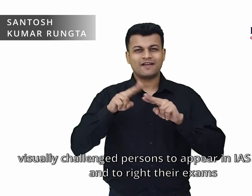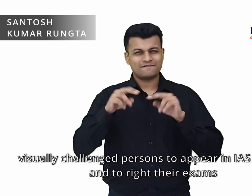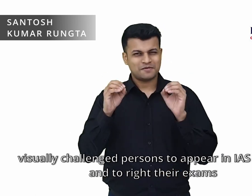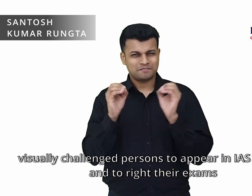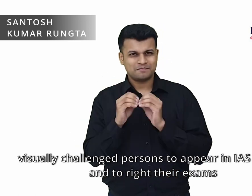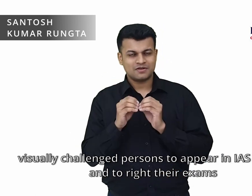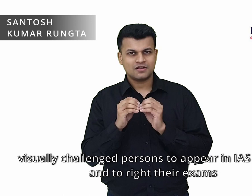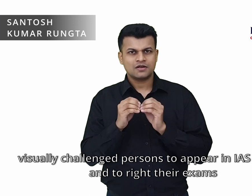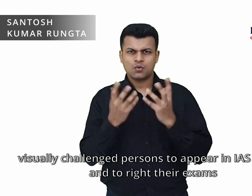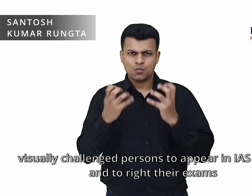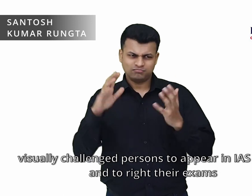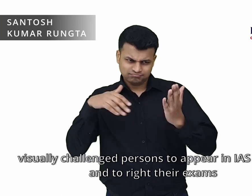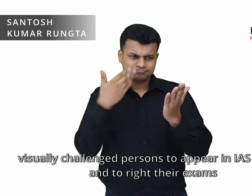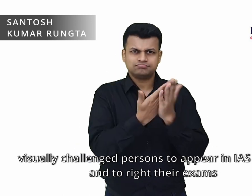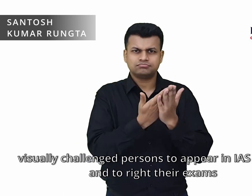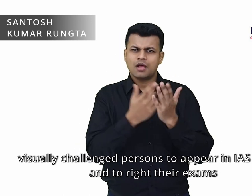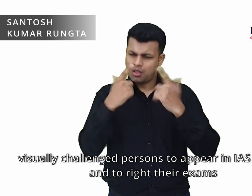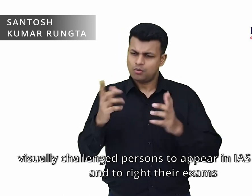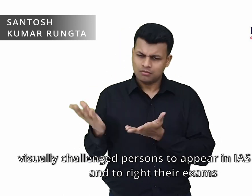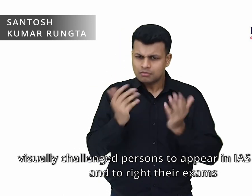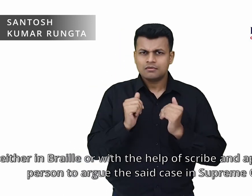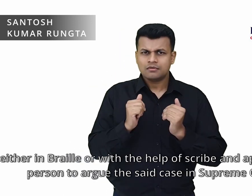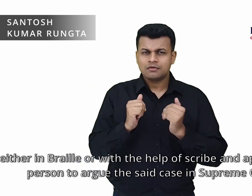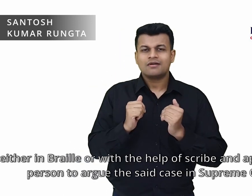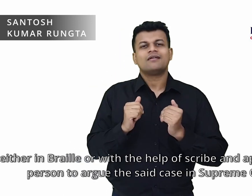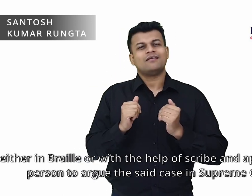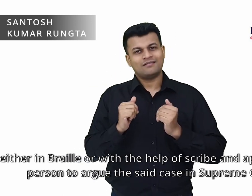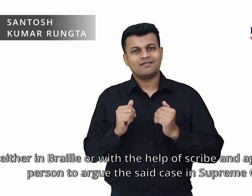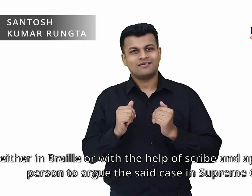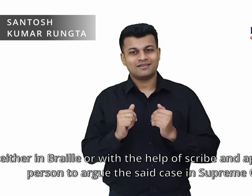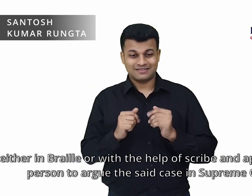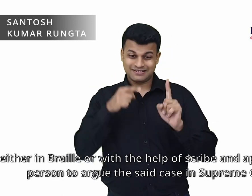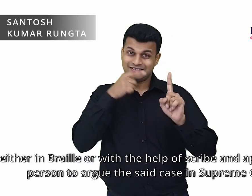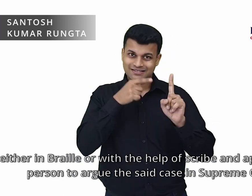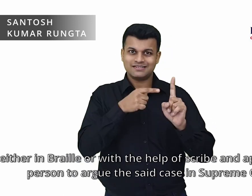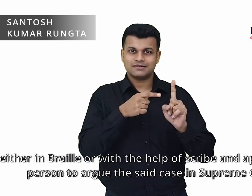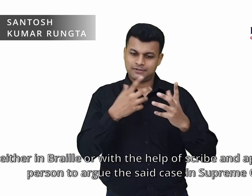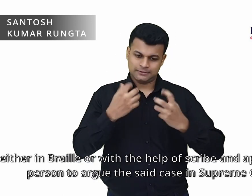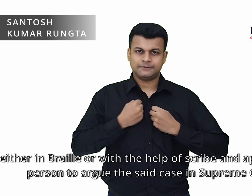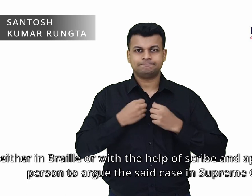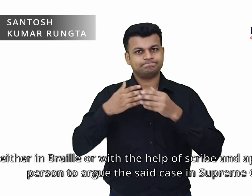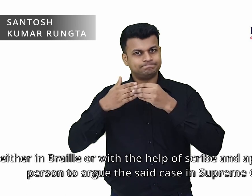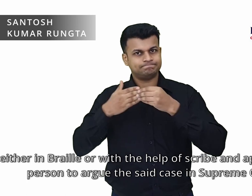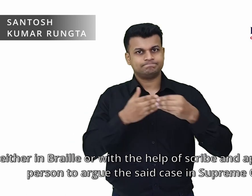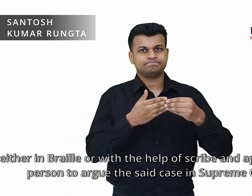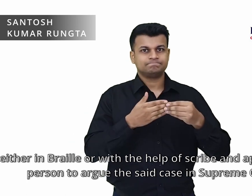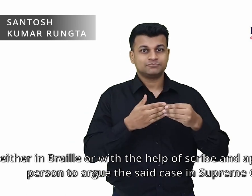लिए सुप्रीम कोर्ट में नेशनल फेडरेशन ऑफ ब्लाइंड की ओर से एक याचिका दायर की और व्यक्तिगत रूप से बहस करने के